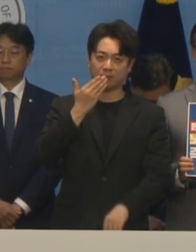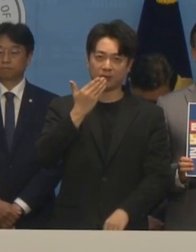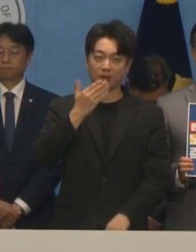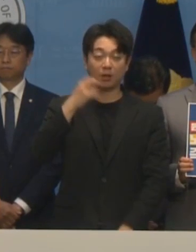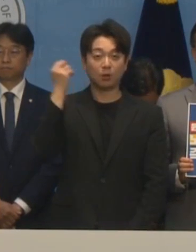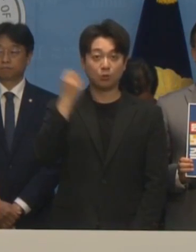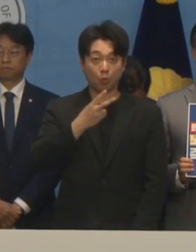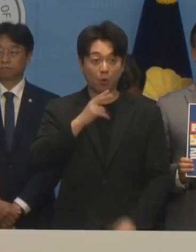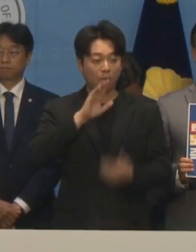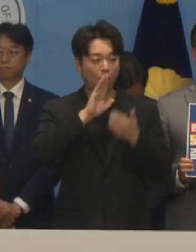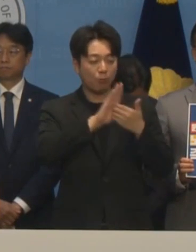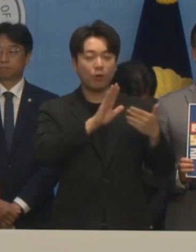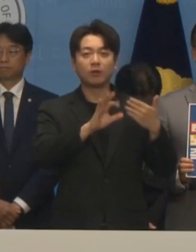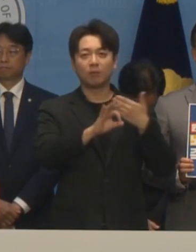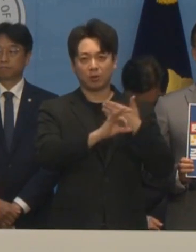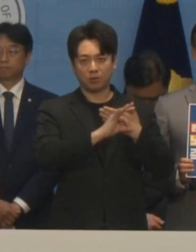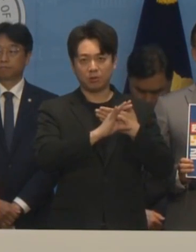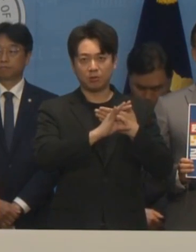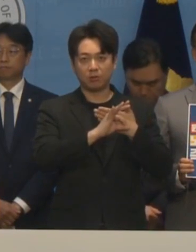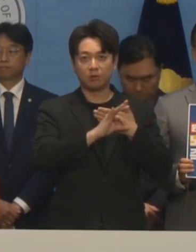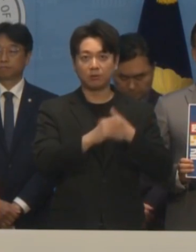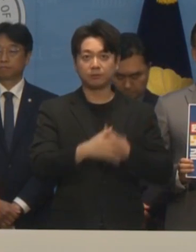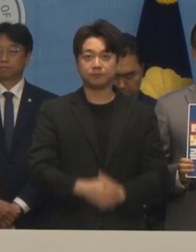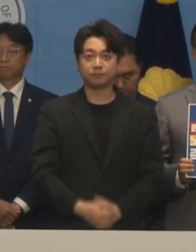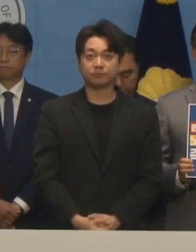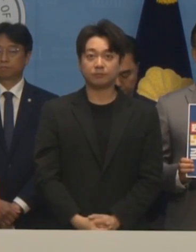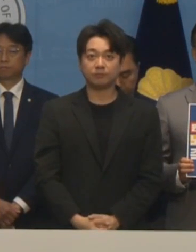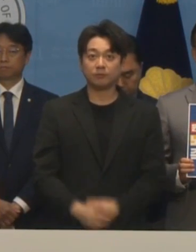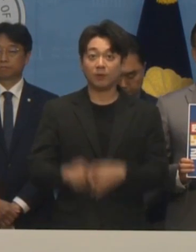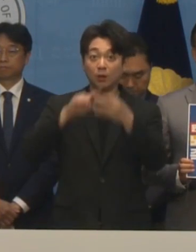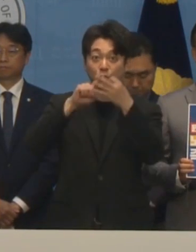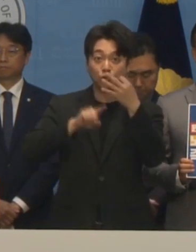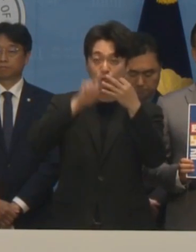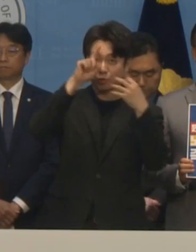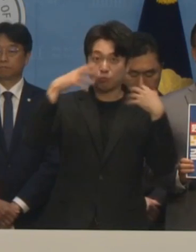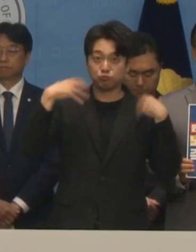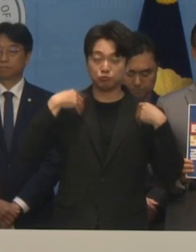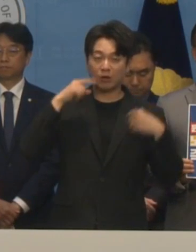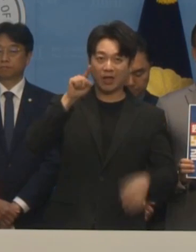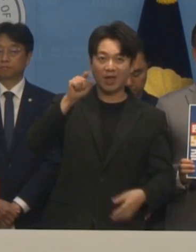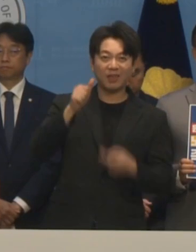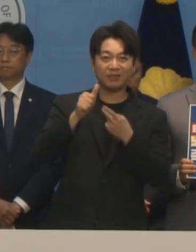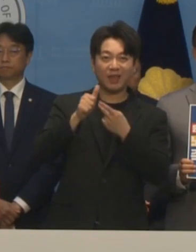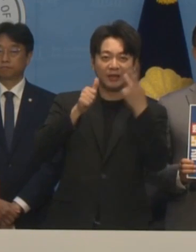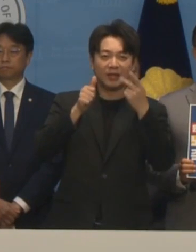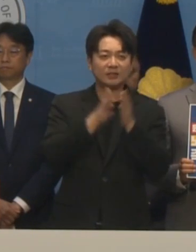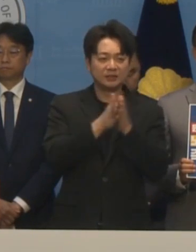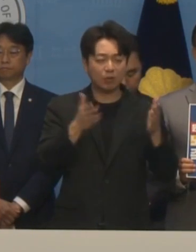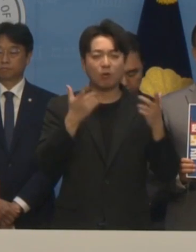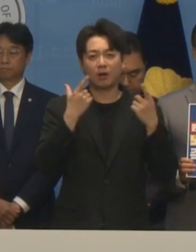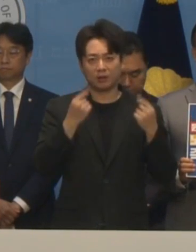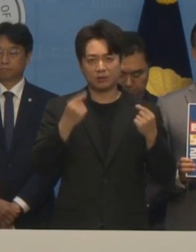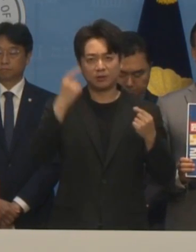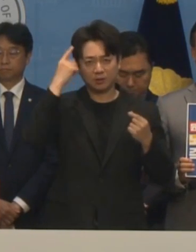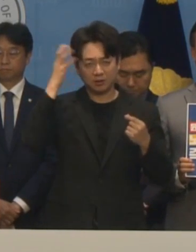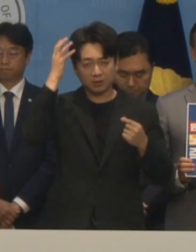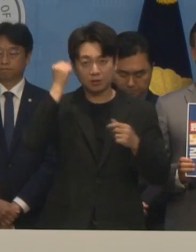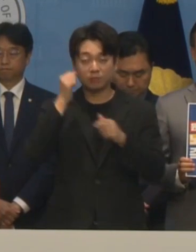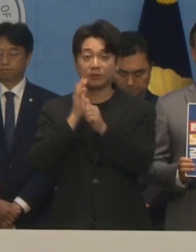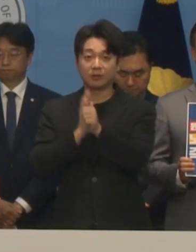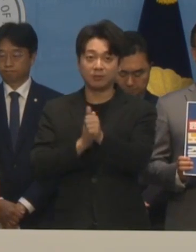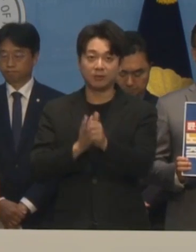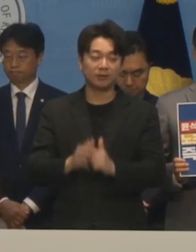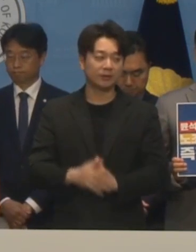또 거부권을 행사한다면 윤석열 탄핵 심판의 그 시작이 될 것이라는 것을 명심하기 바랍니다. 이상입니다.